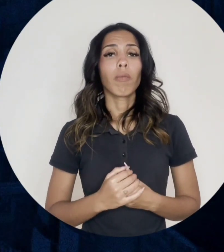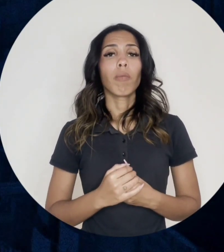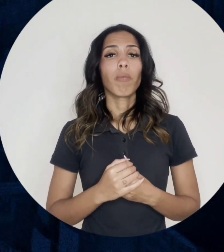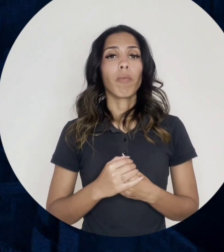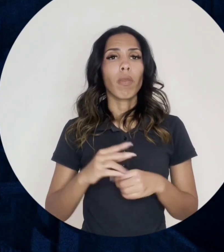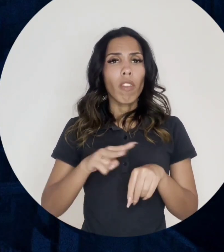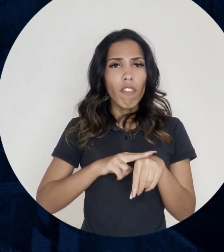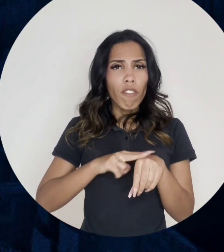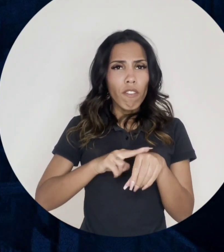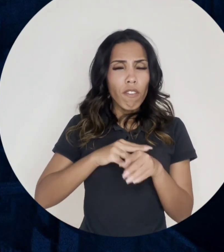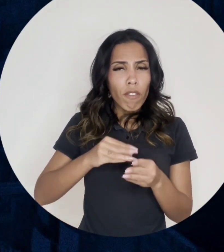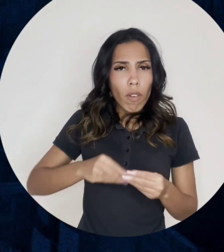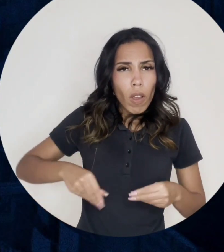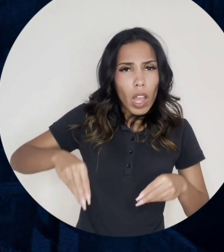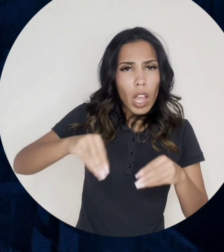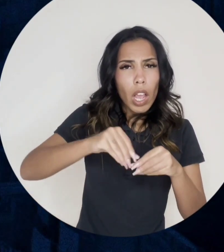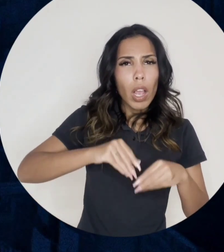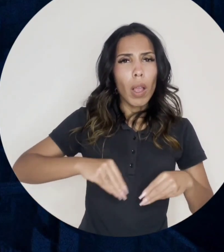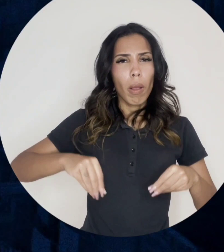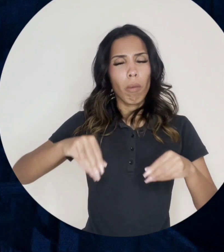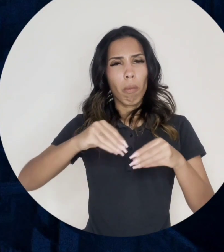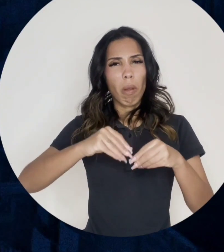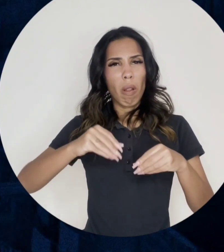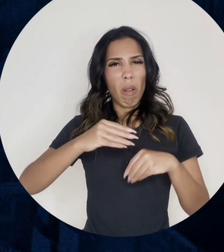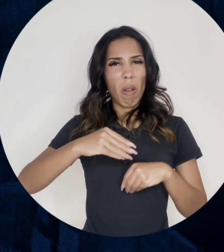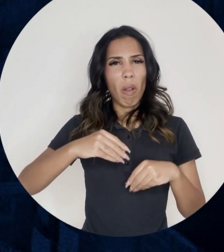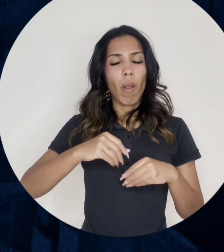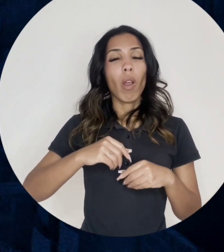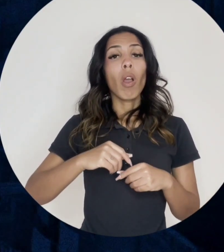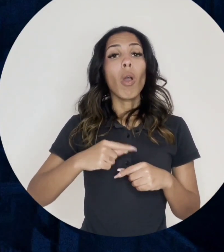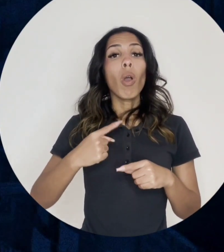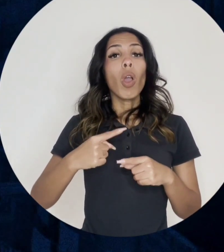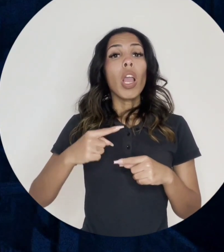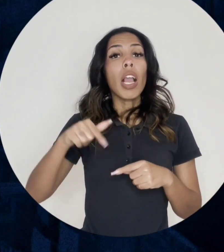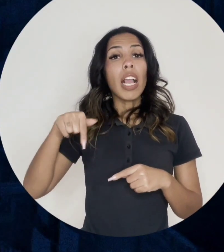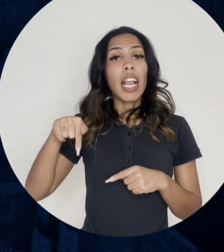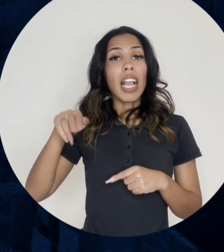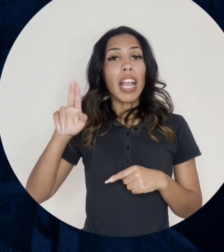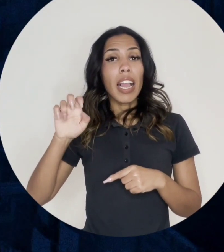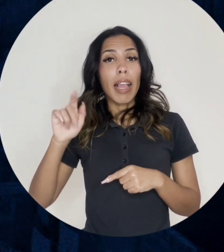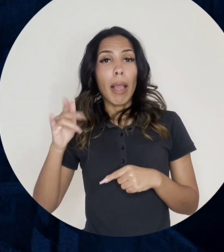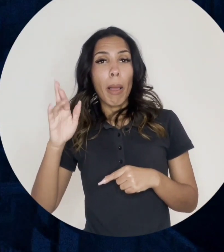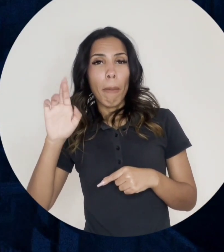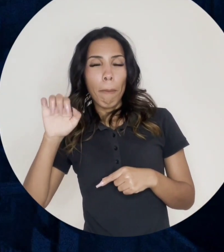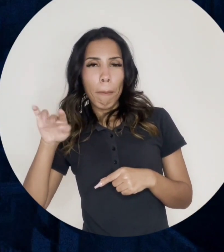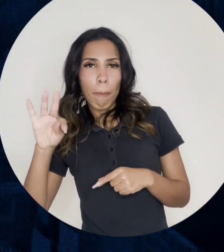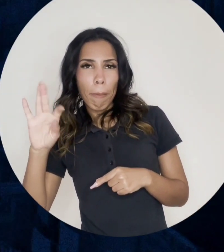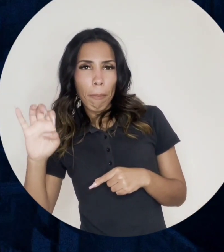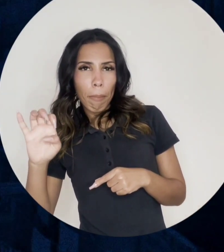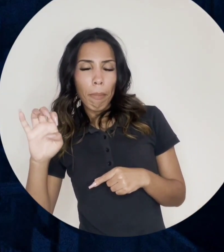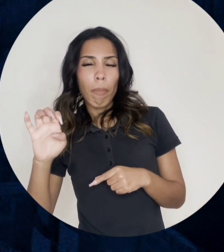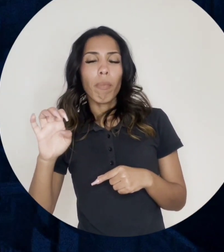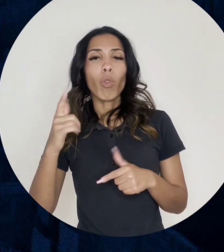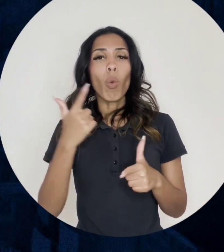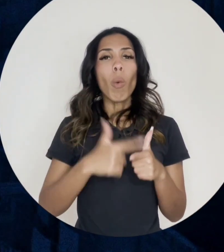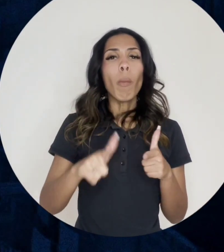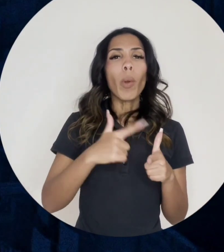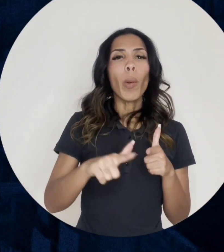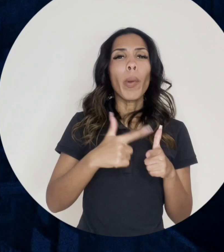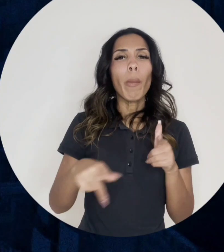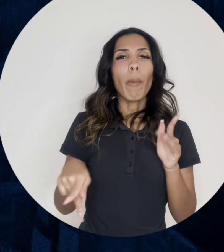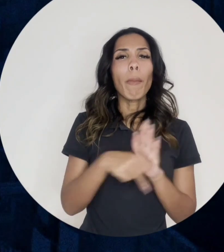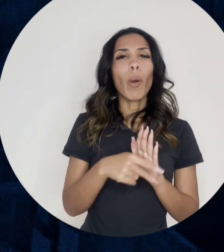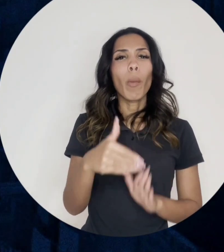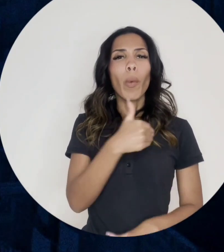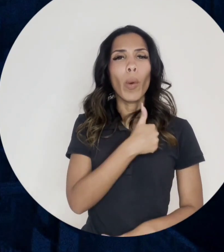ervas para quebrante. Muitas vezes se confundia o quebrante, espinhela caída com problema pulmonar.